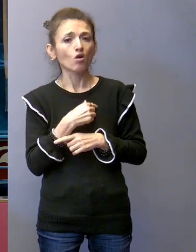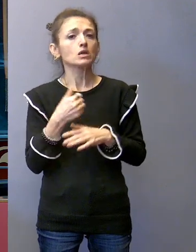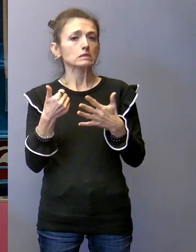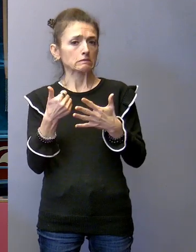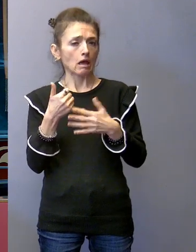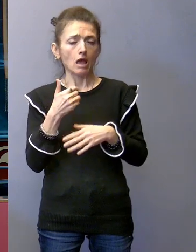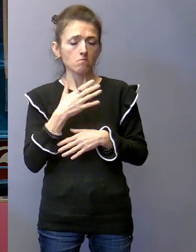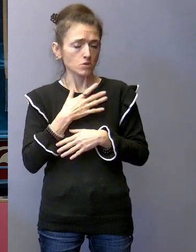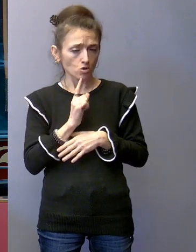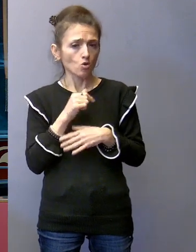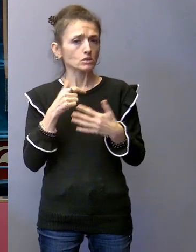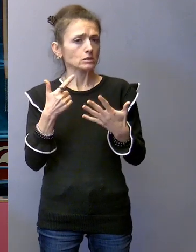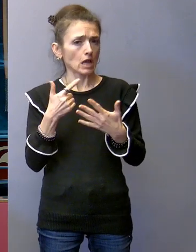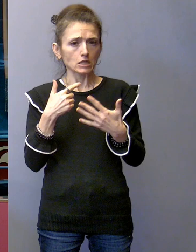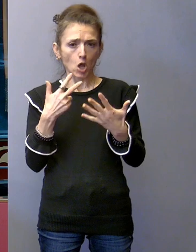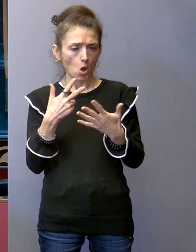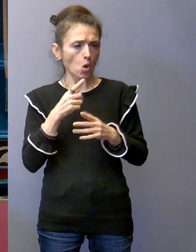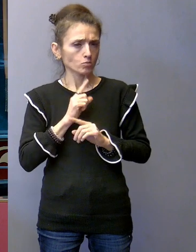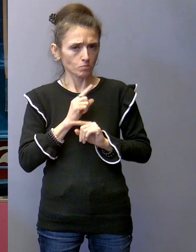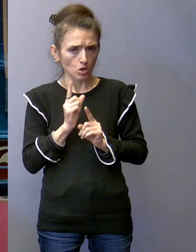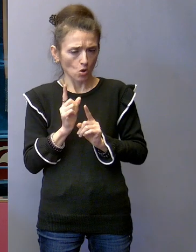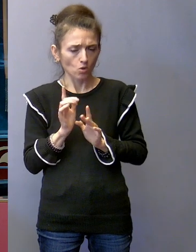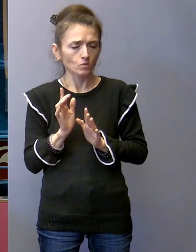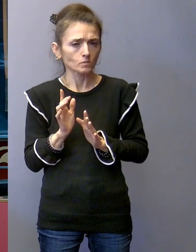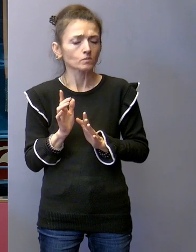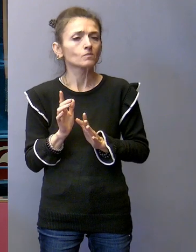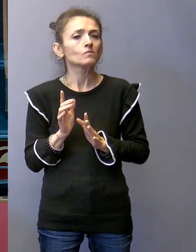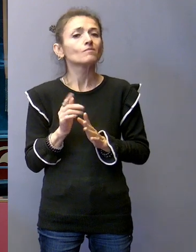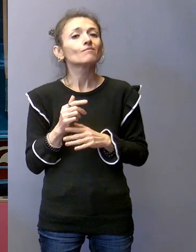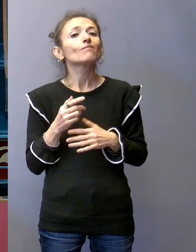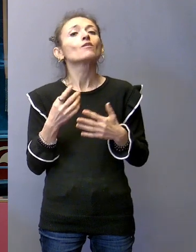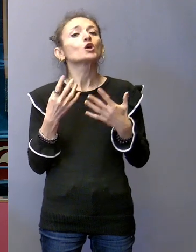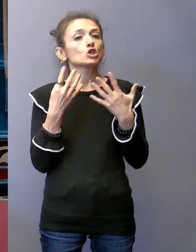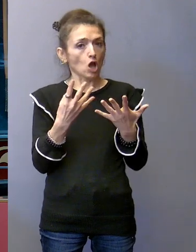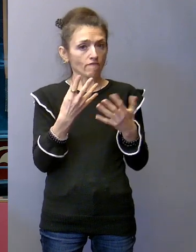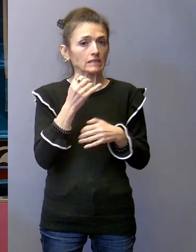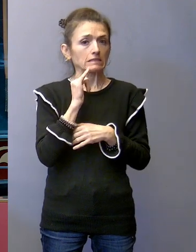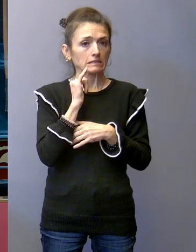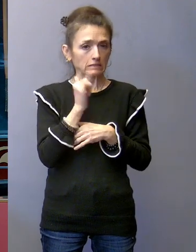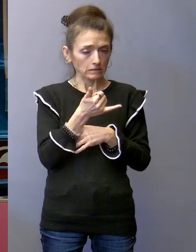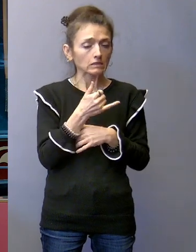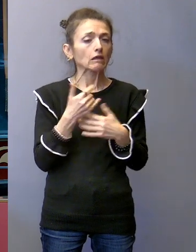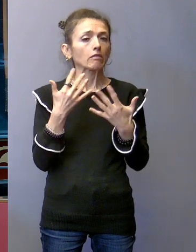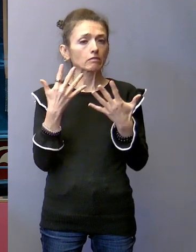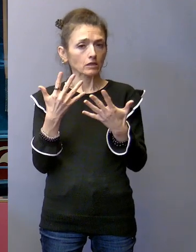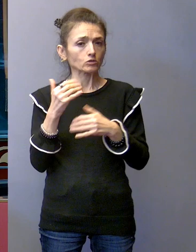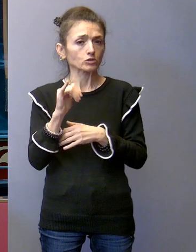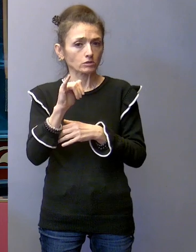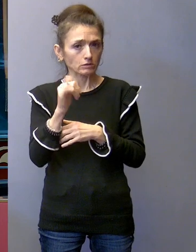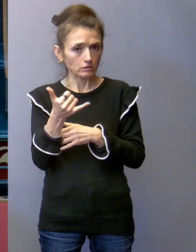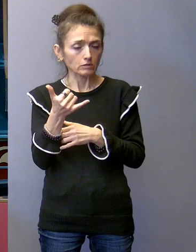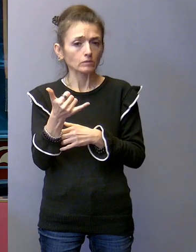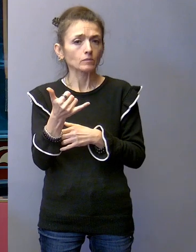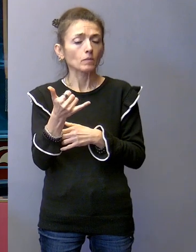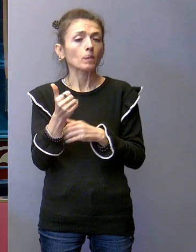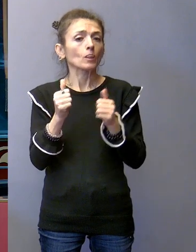o il 7 non è suo l'8 non è suo il 9 Sì il